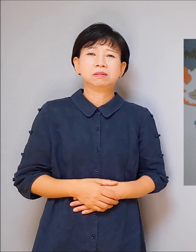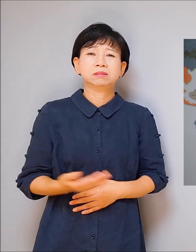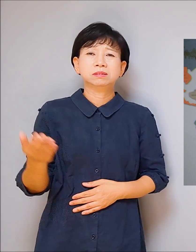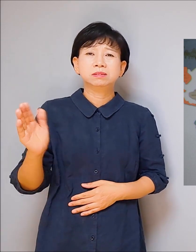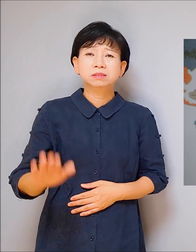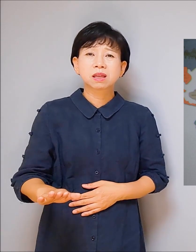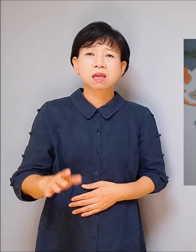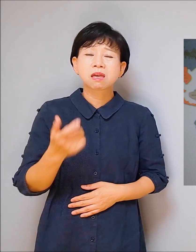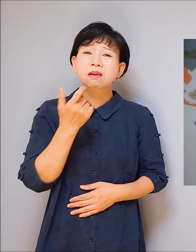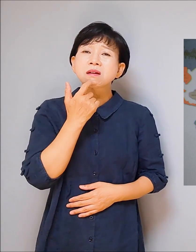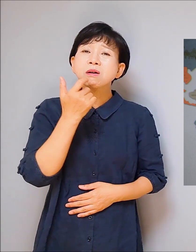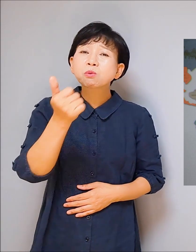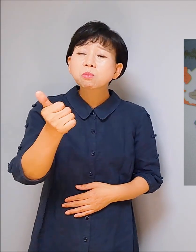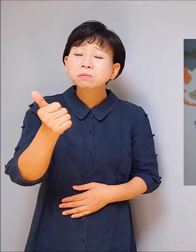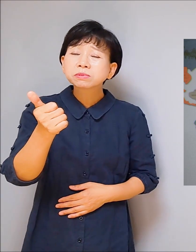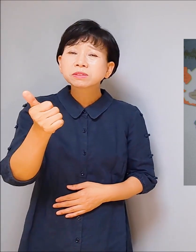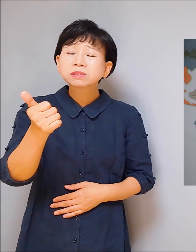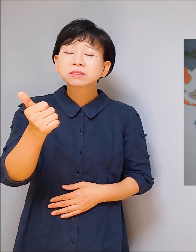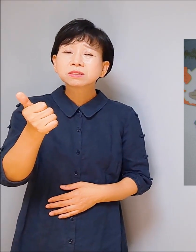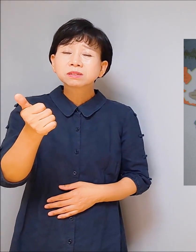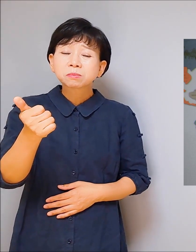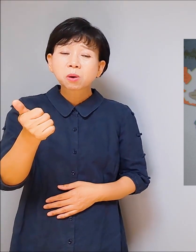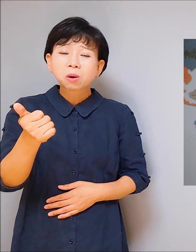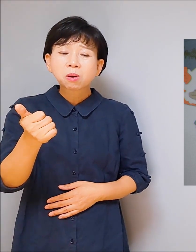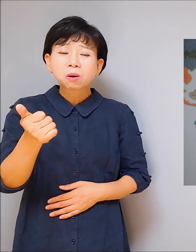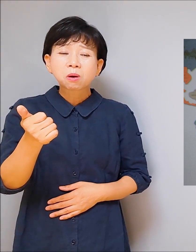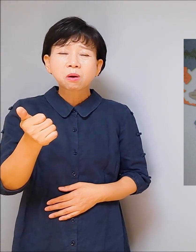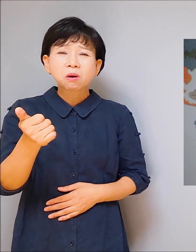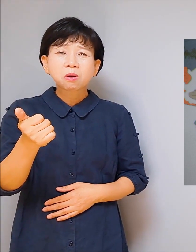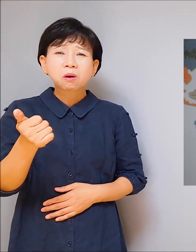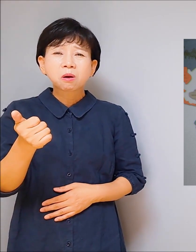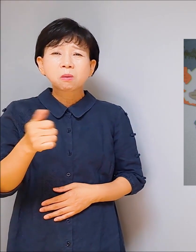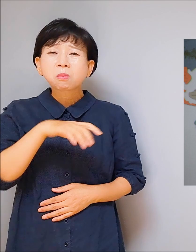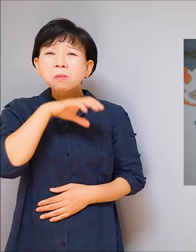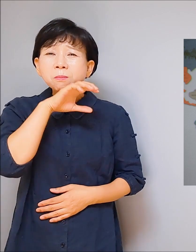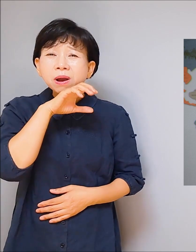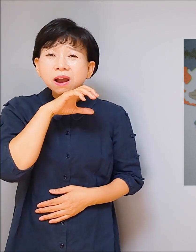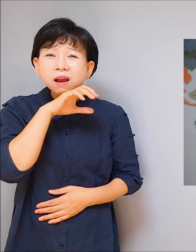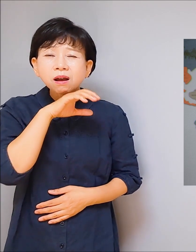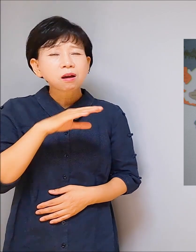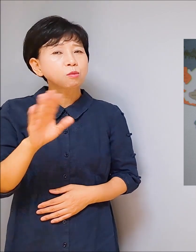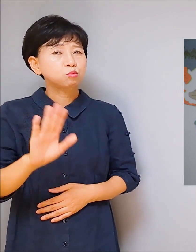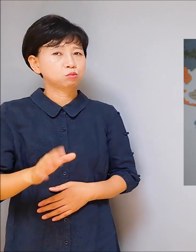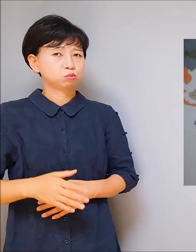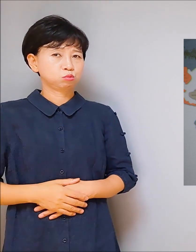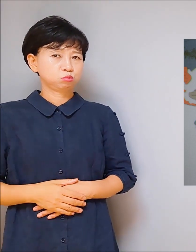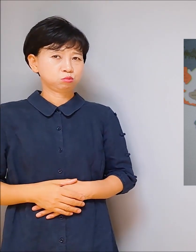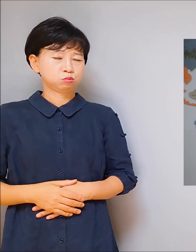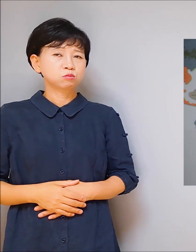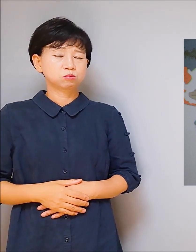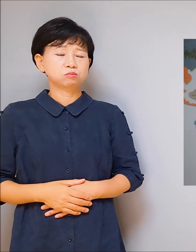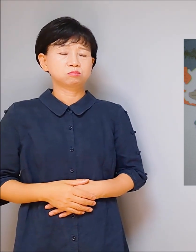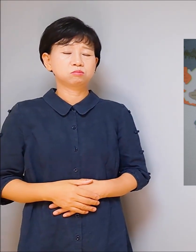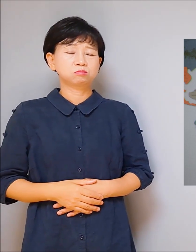그런데 야곱이 정말 감사하지 않았을까요? 아니면 그럼에도